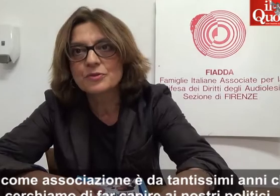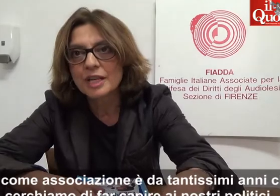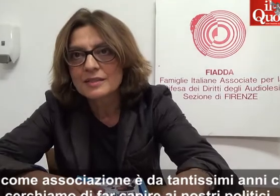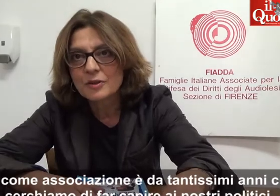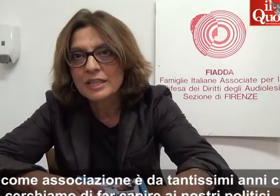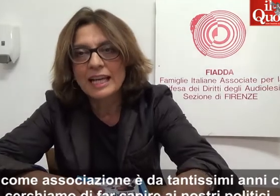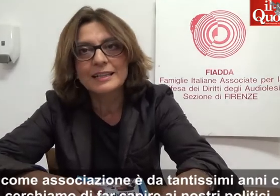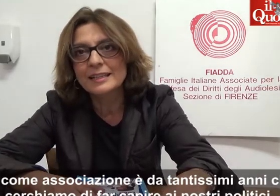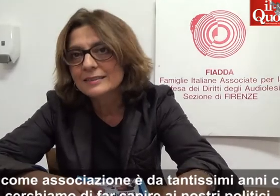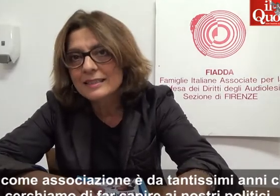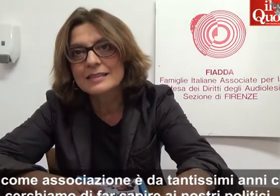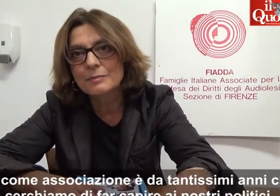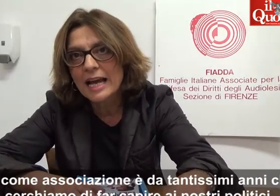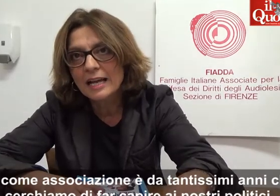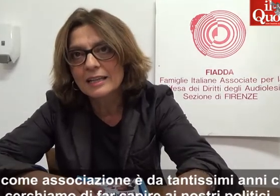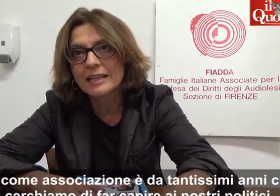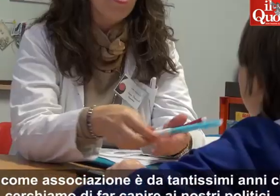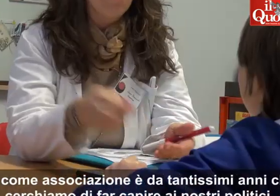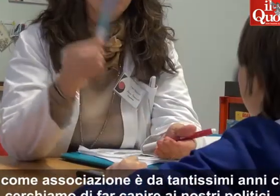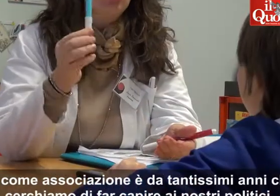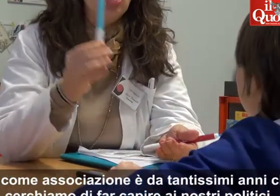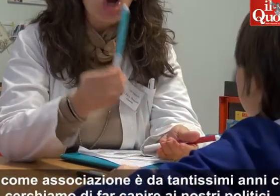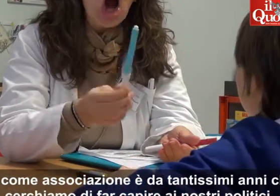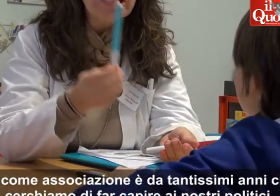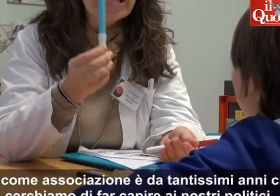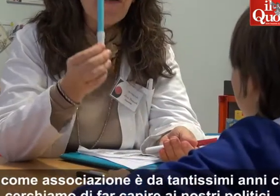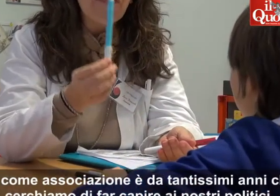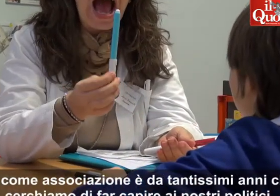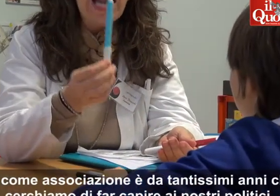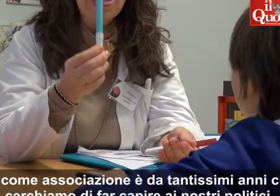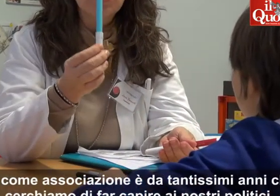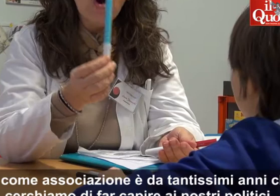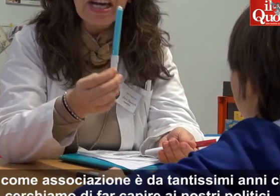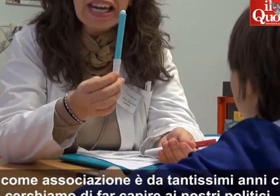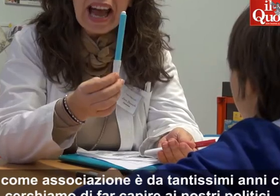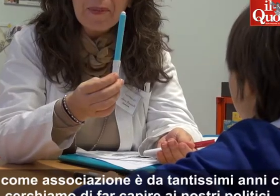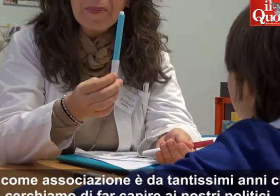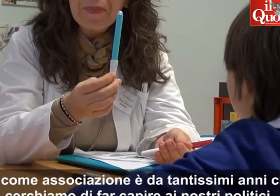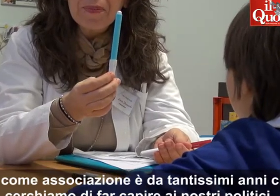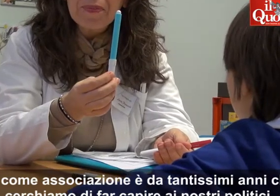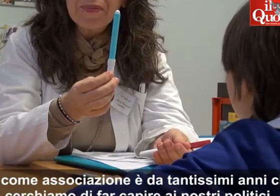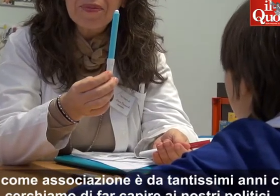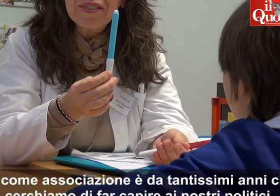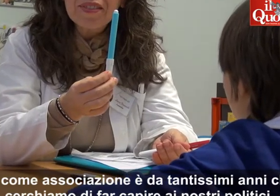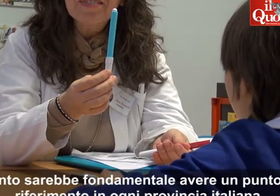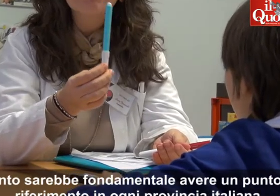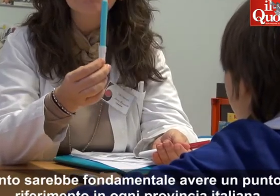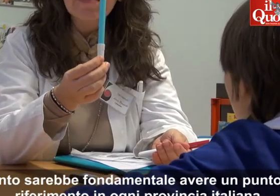associazione è da tantissimi anni che cerchiamo di far capire ai nostri politici quanto